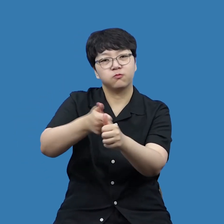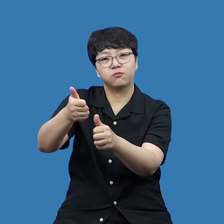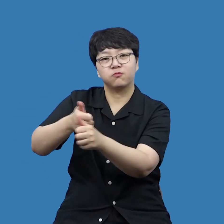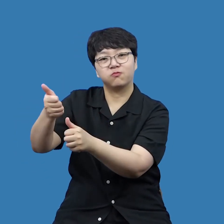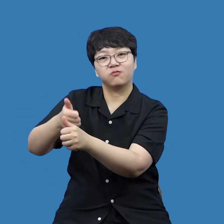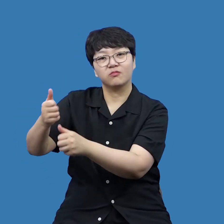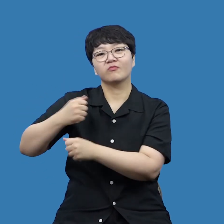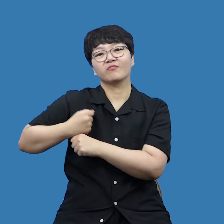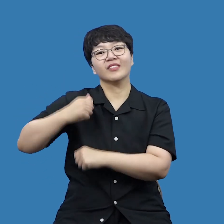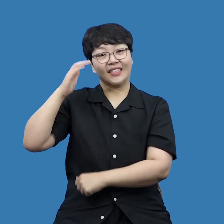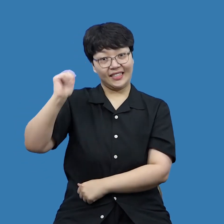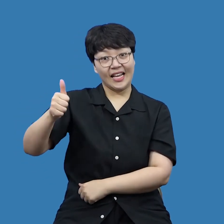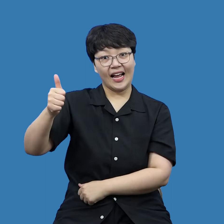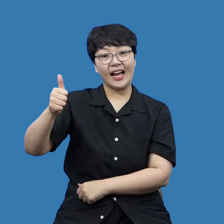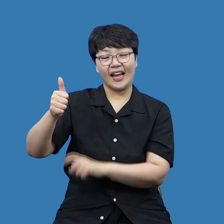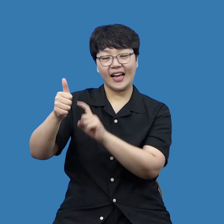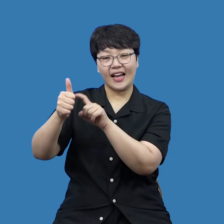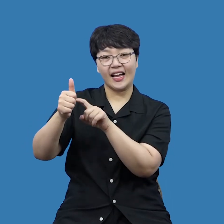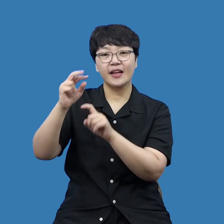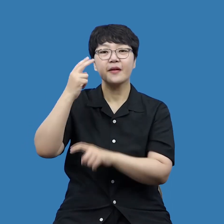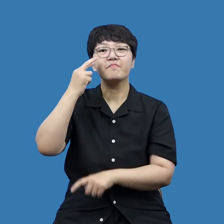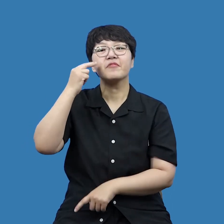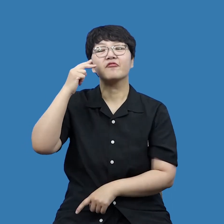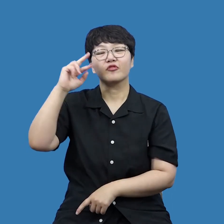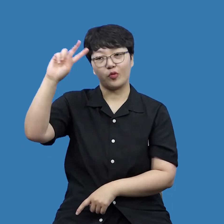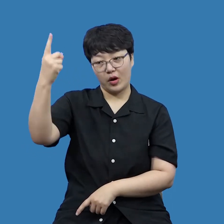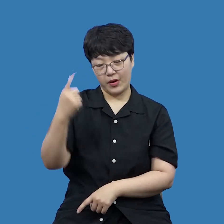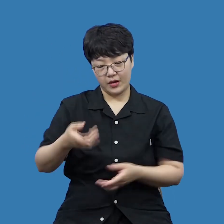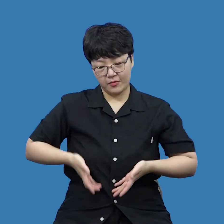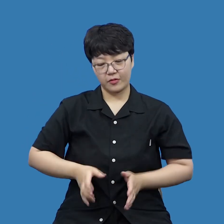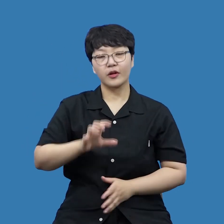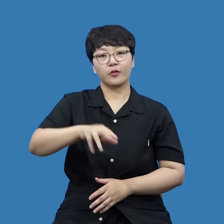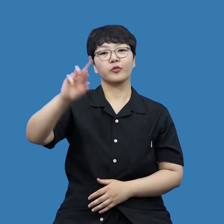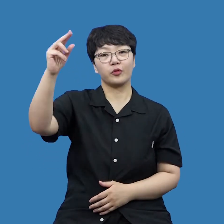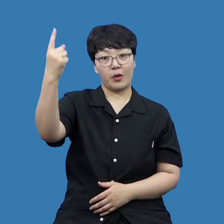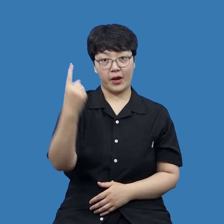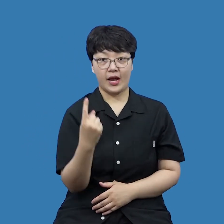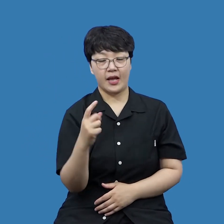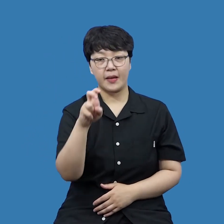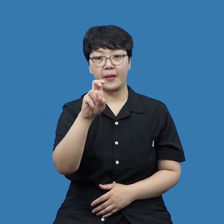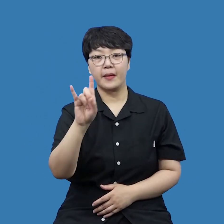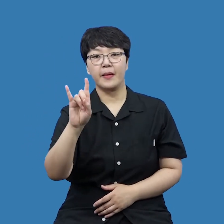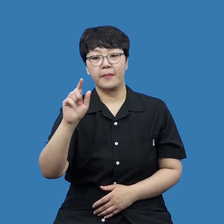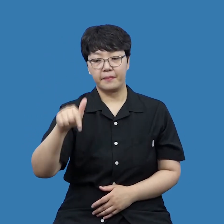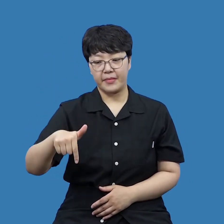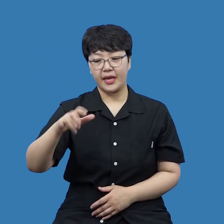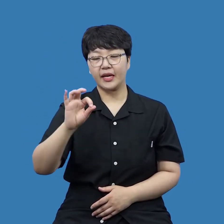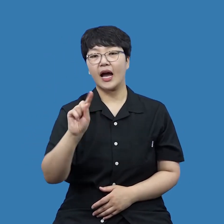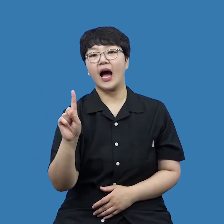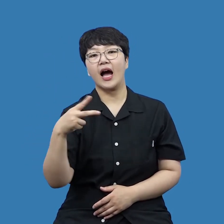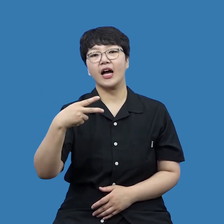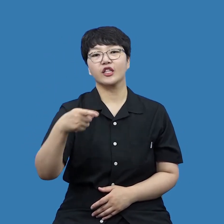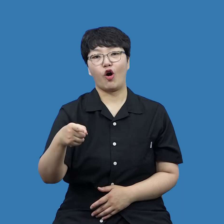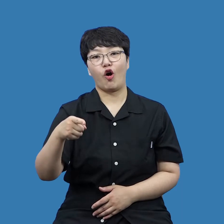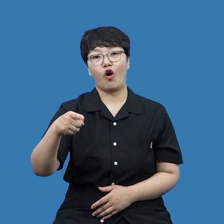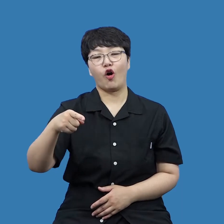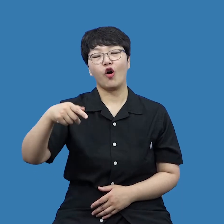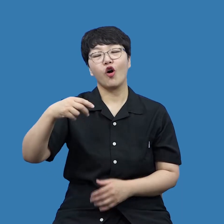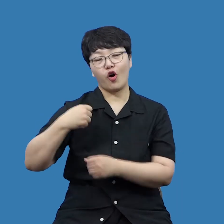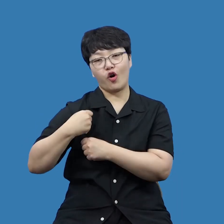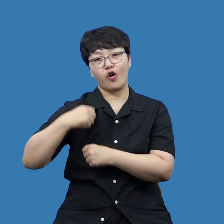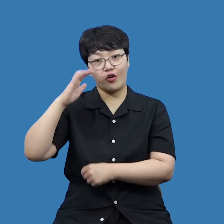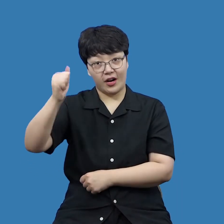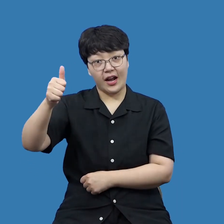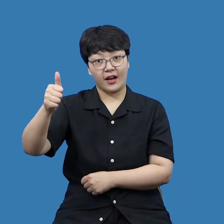되어 미국 고향에 돌아왔을 때 누군가가 이렇게 말했다고 그래요. 장군님, 아직도 별로 늙지는